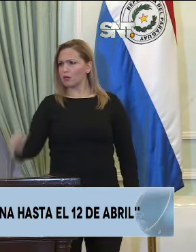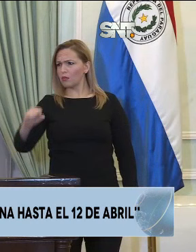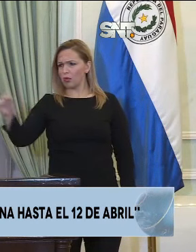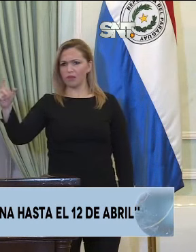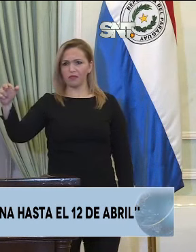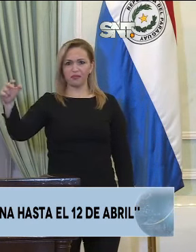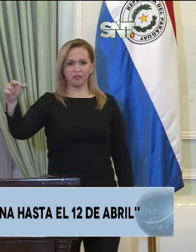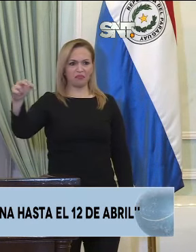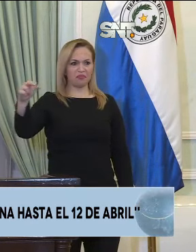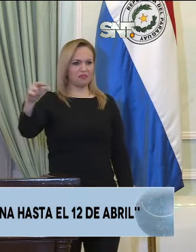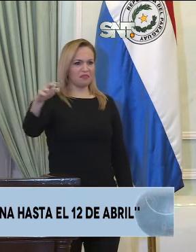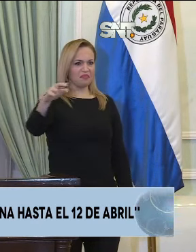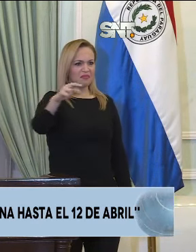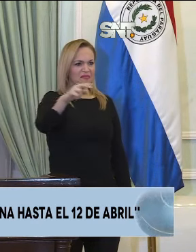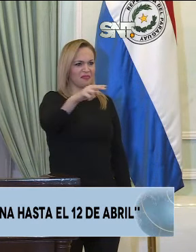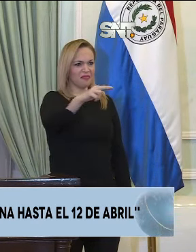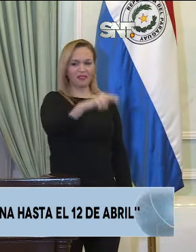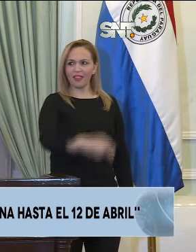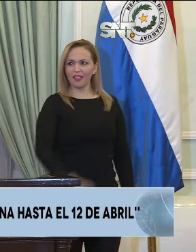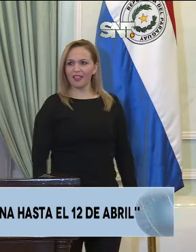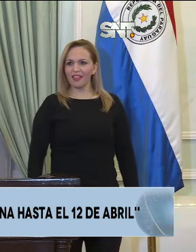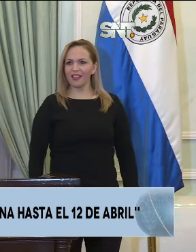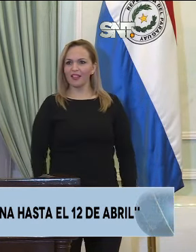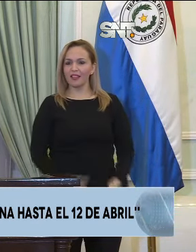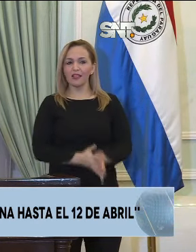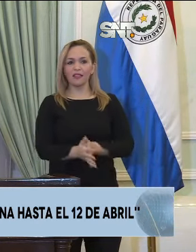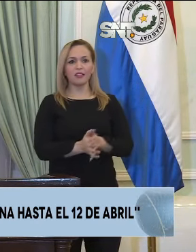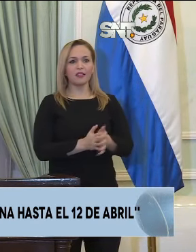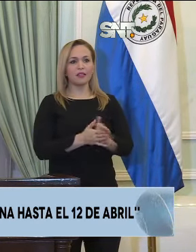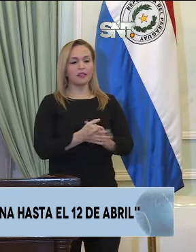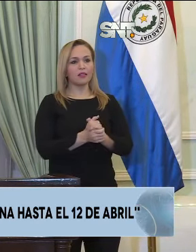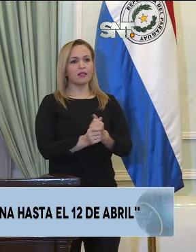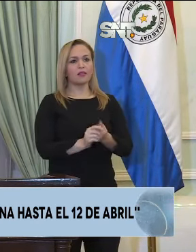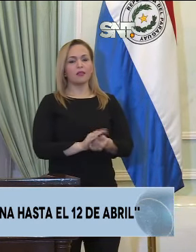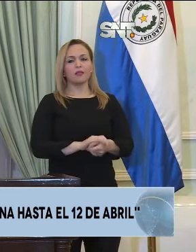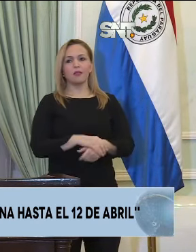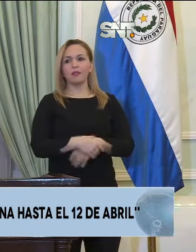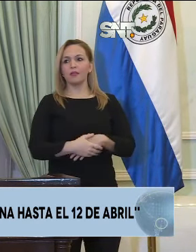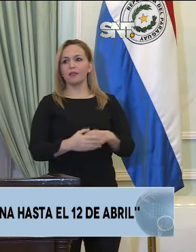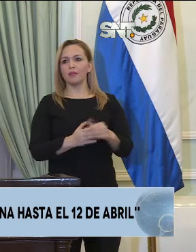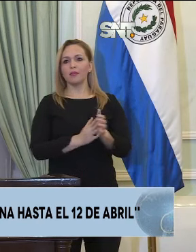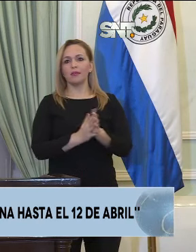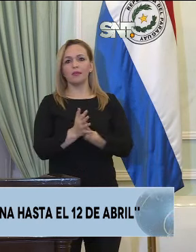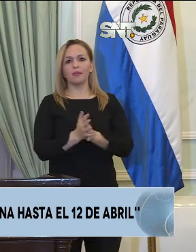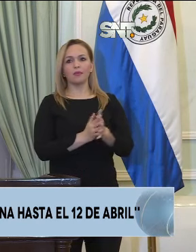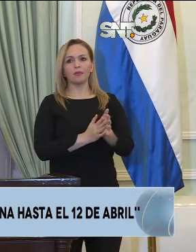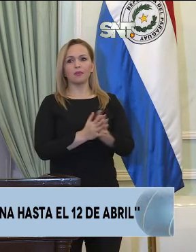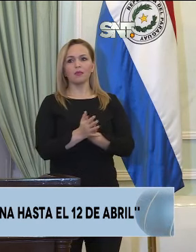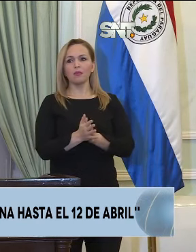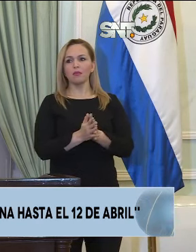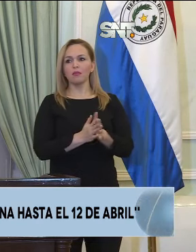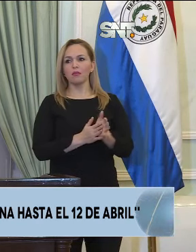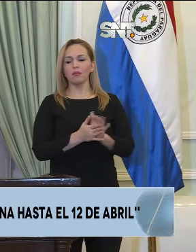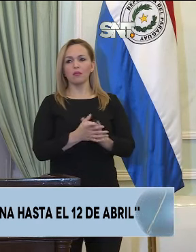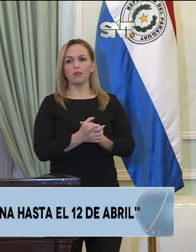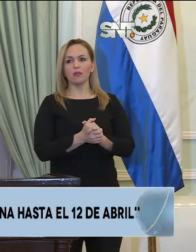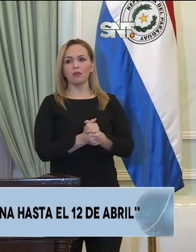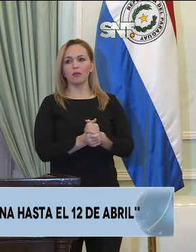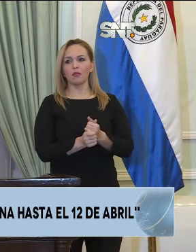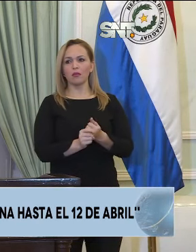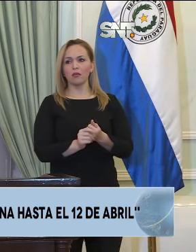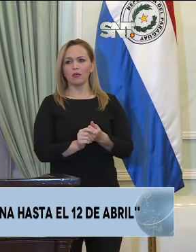refiere justamente a esta decisión. Creo que lo más destacable y reiterar esto tiene que ver con lo que va a pasar a partir de